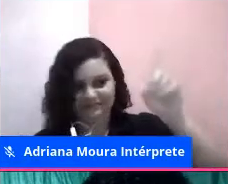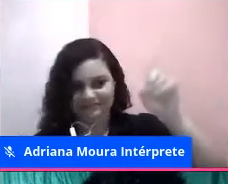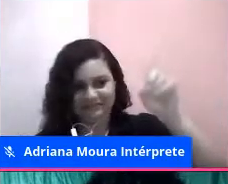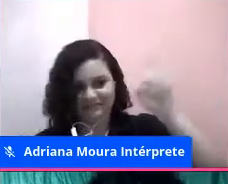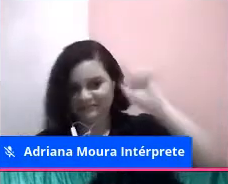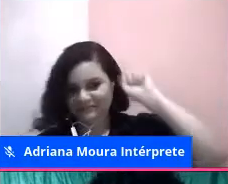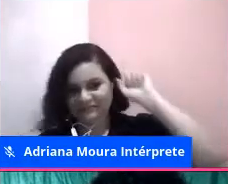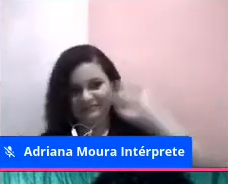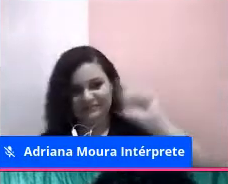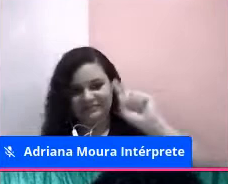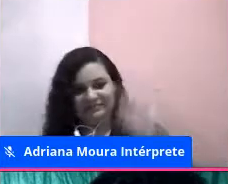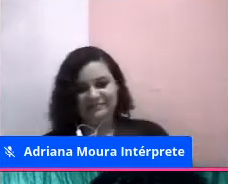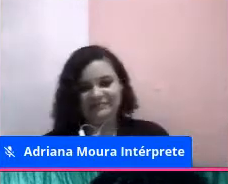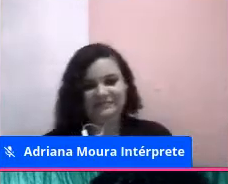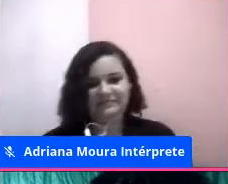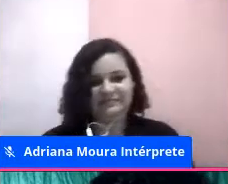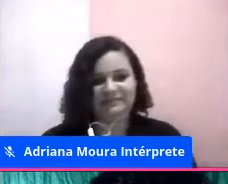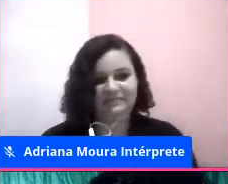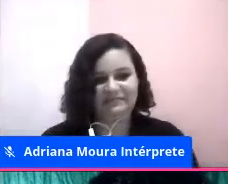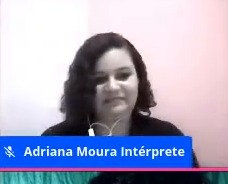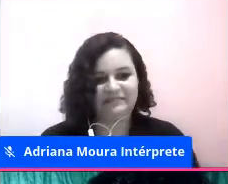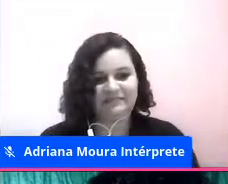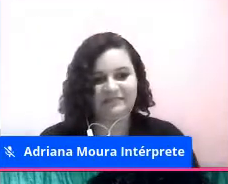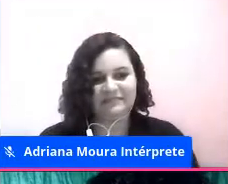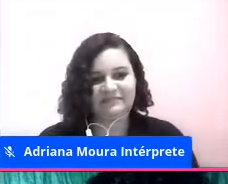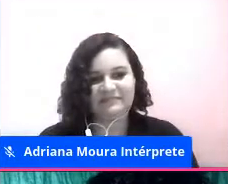Só um momento, por favor.